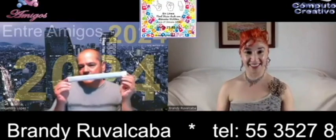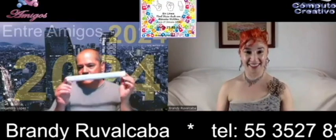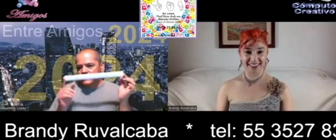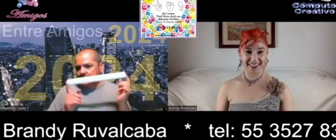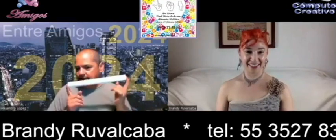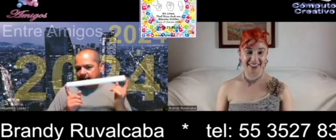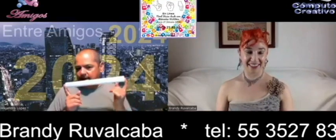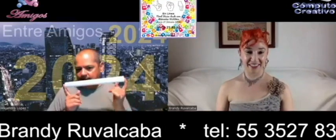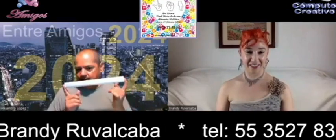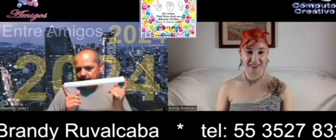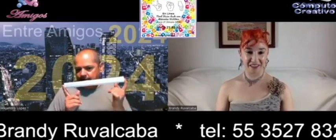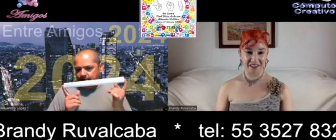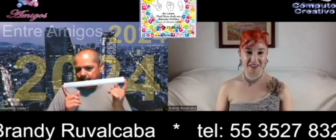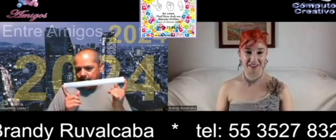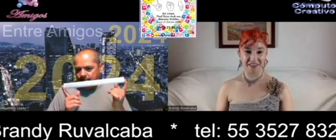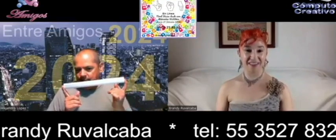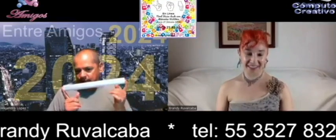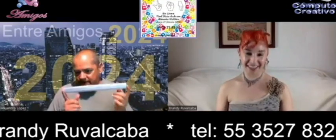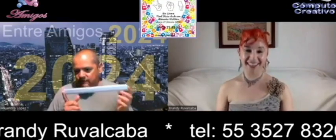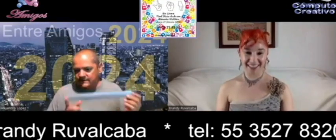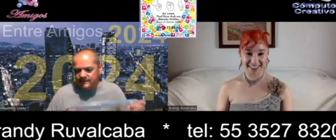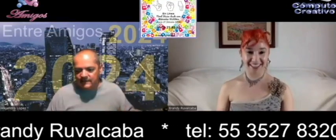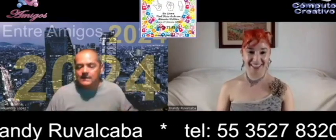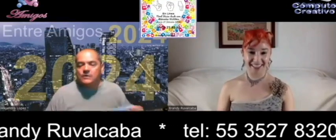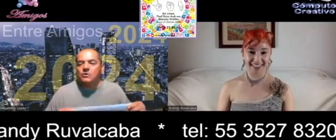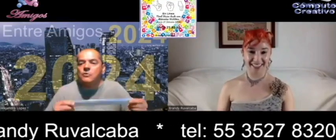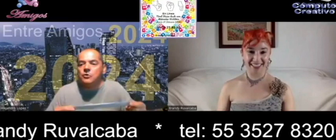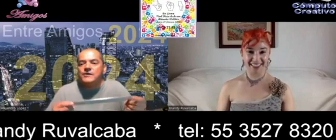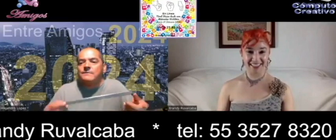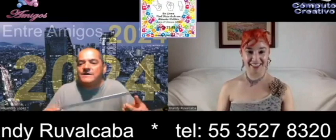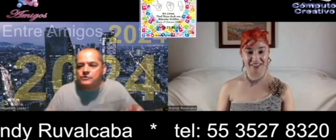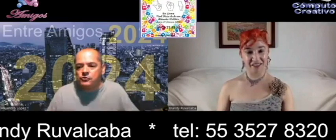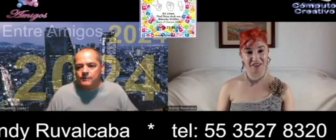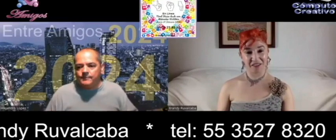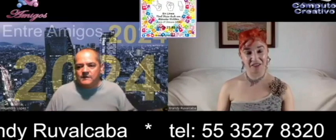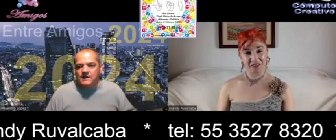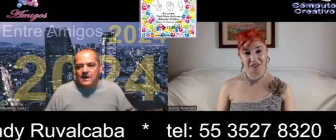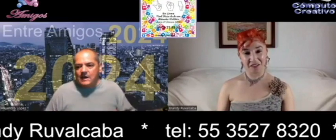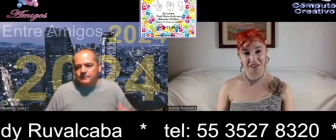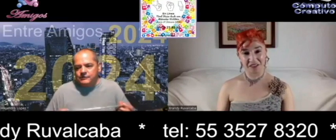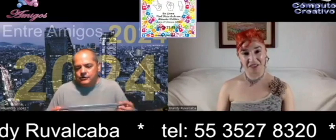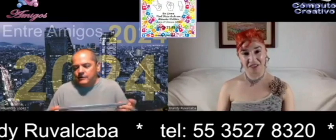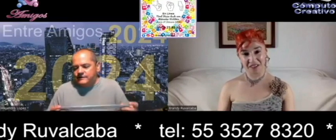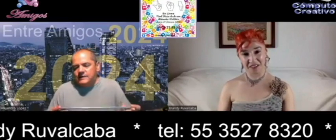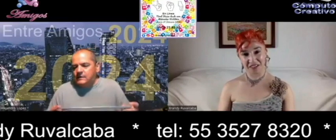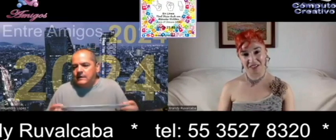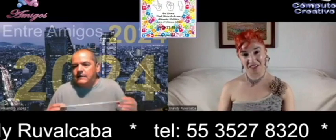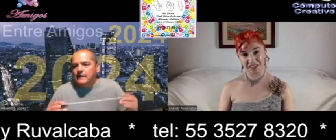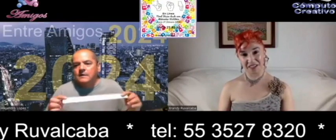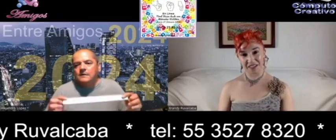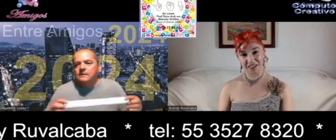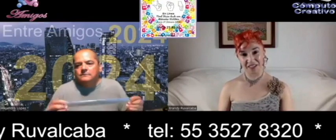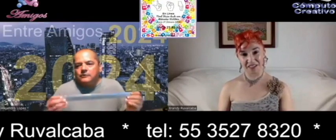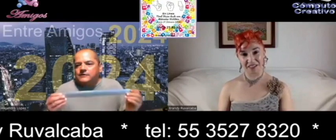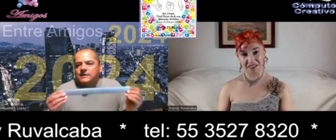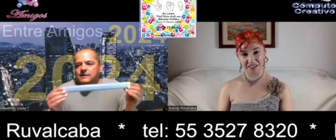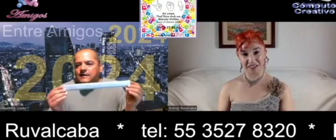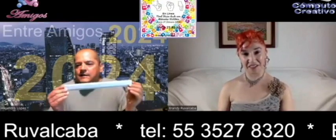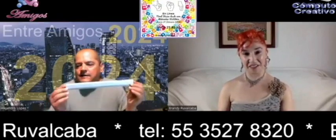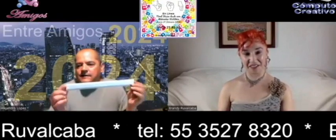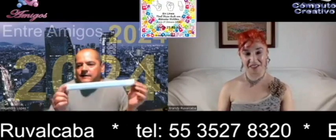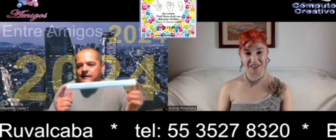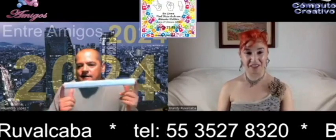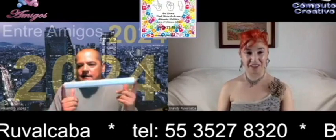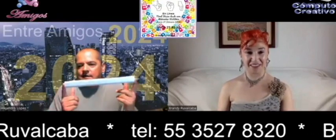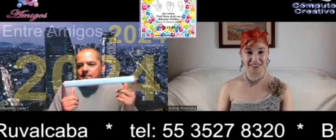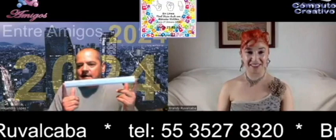llama, regla, Sí. decirlo así. ¿Cómo lo llamas tú? Ah, pues yo, no